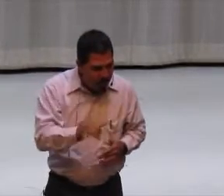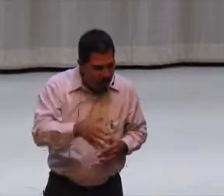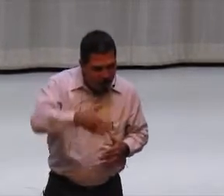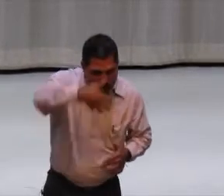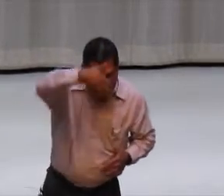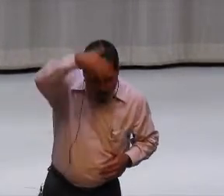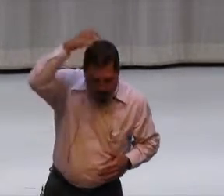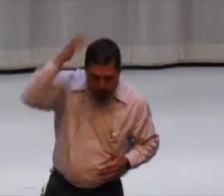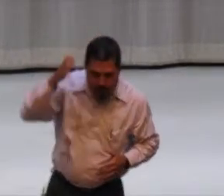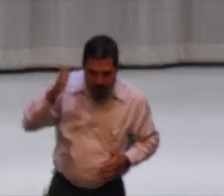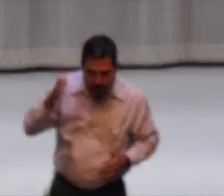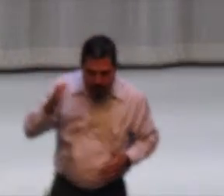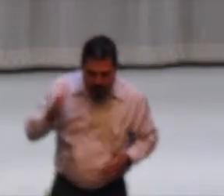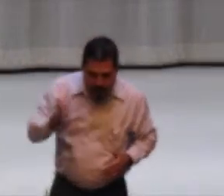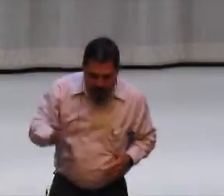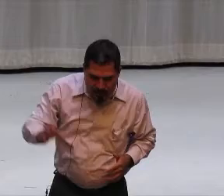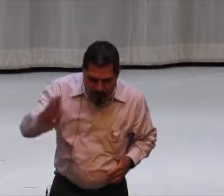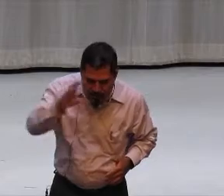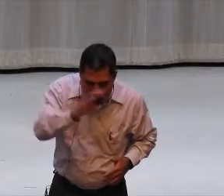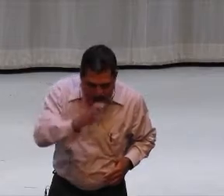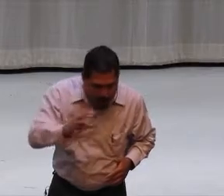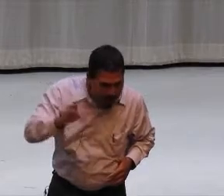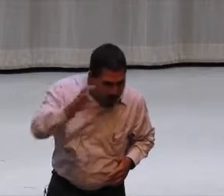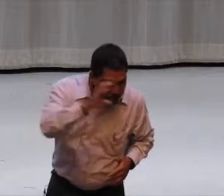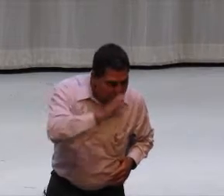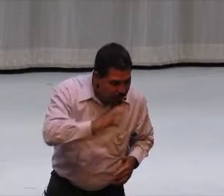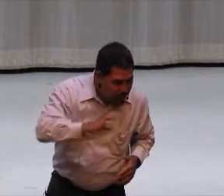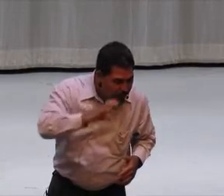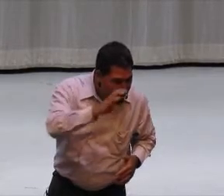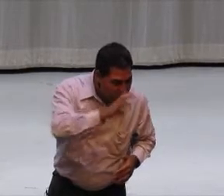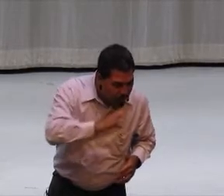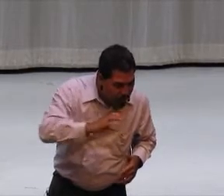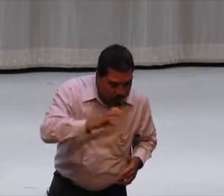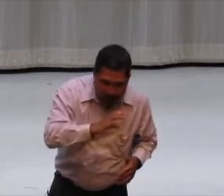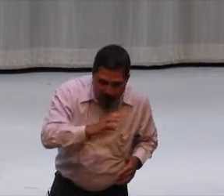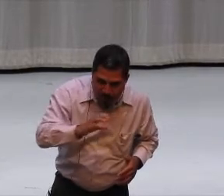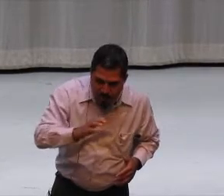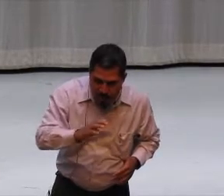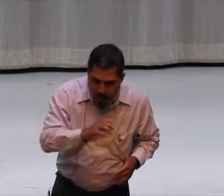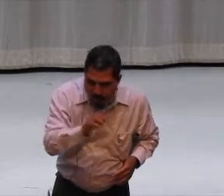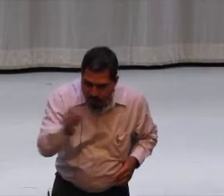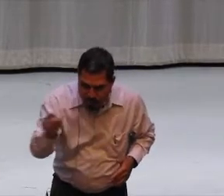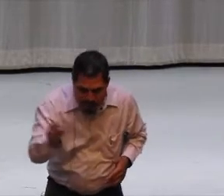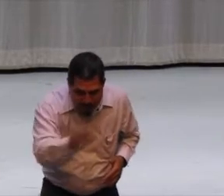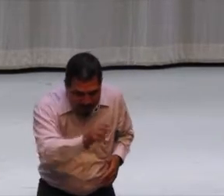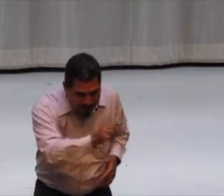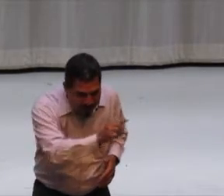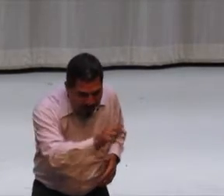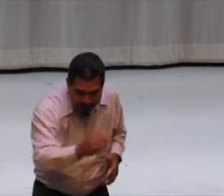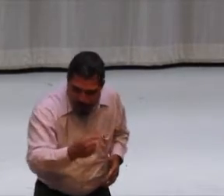como un león y anda buscando a usted y a